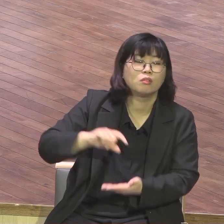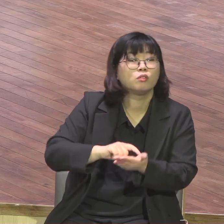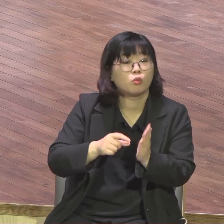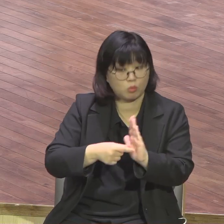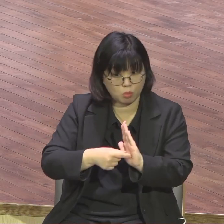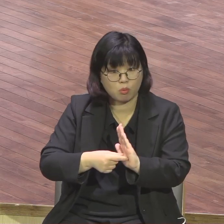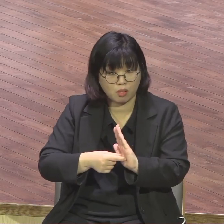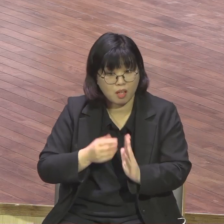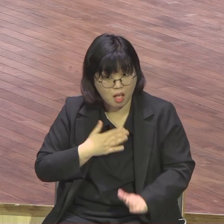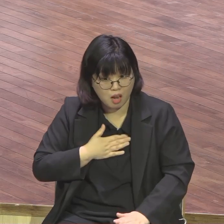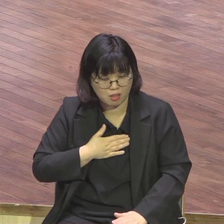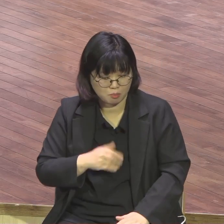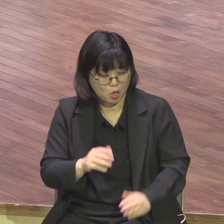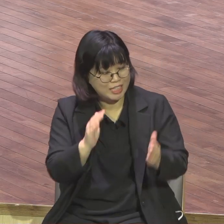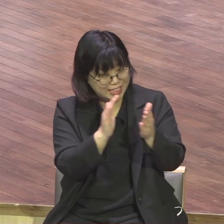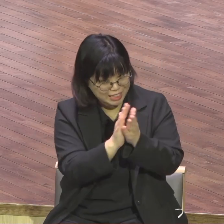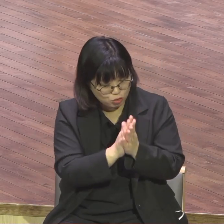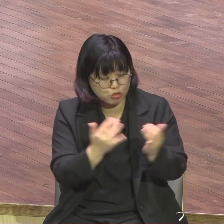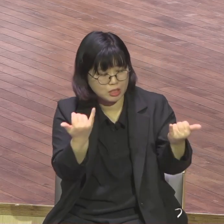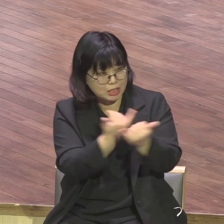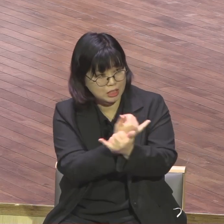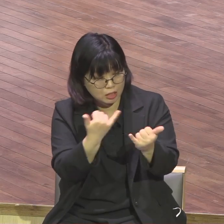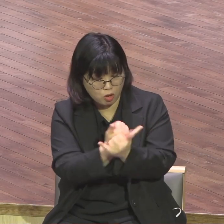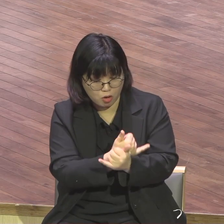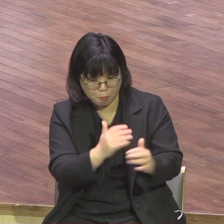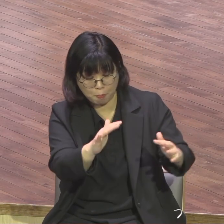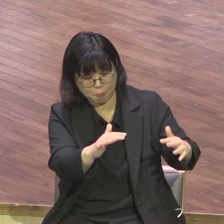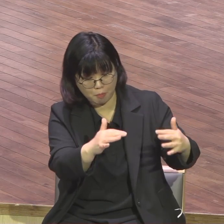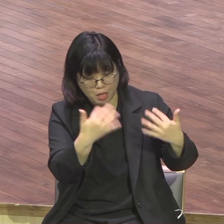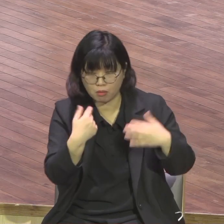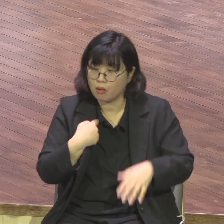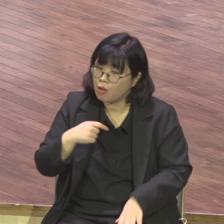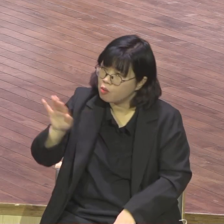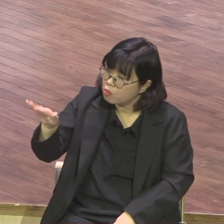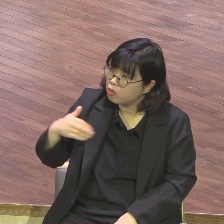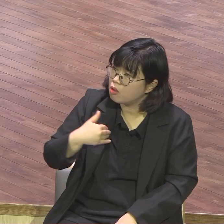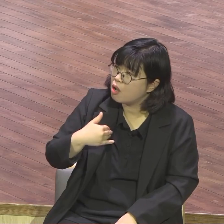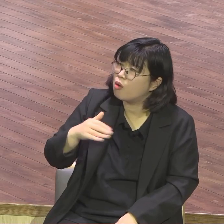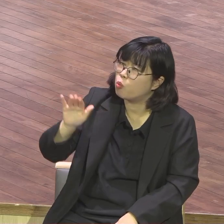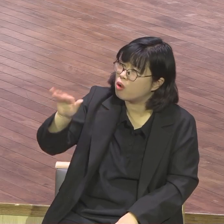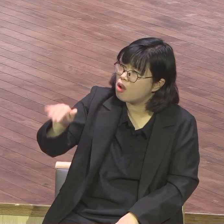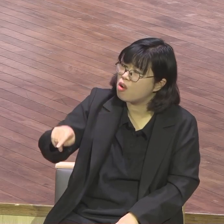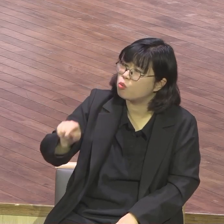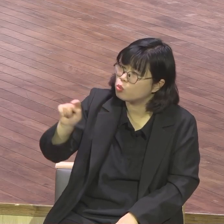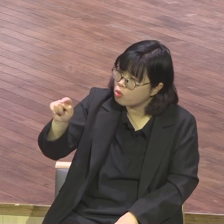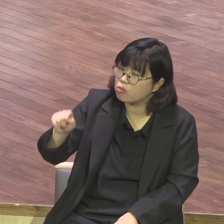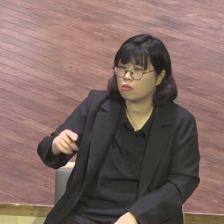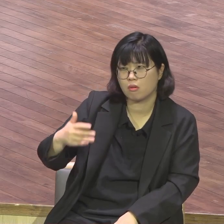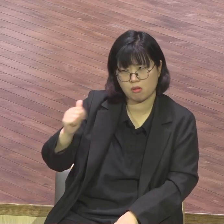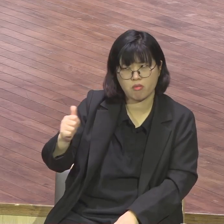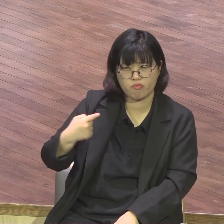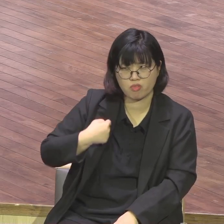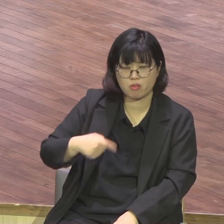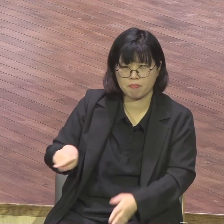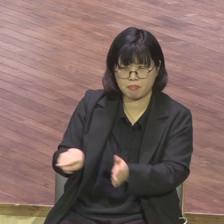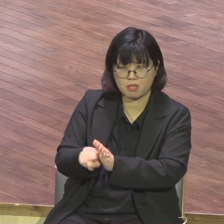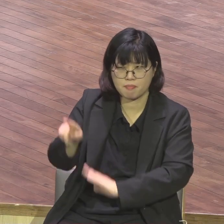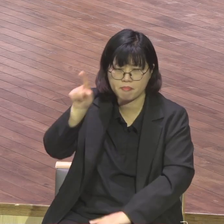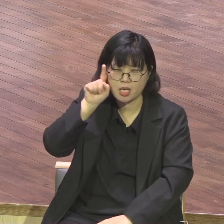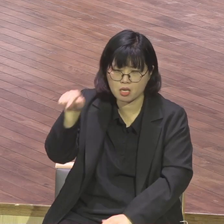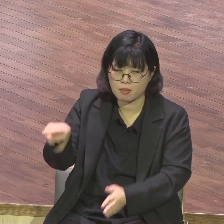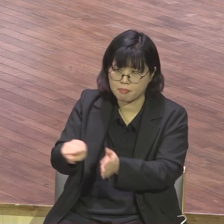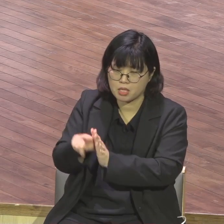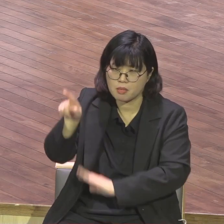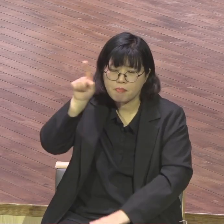여러분 친구들이나 친척들이나 주위의 사람들이 이 사람 말하면 한마디 끝이야. 절대 번복하고 속이고 그래